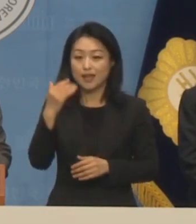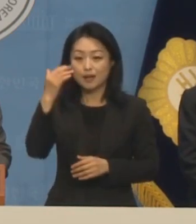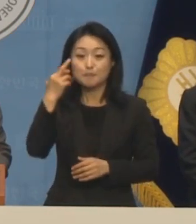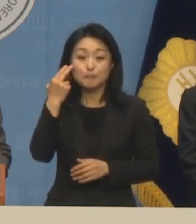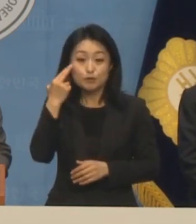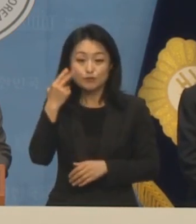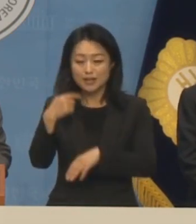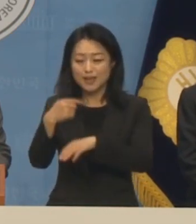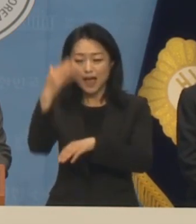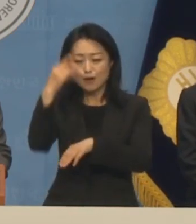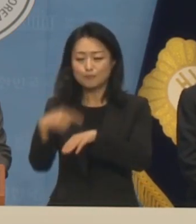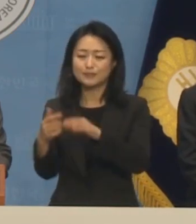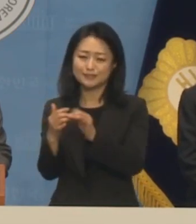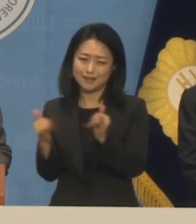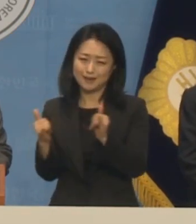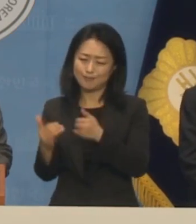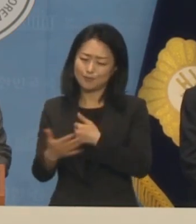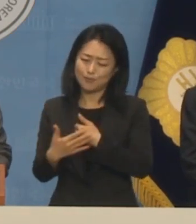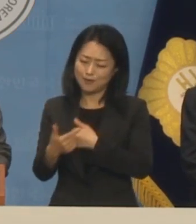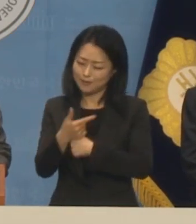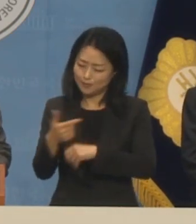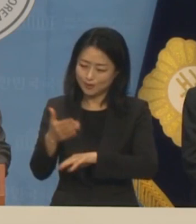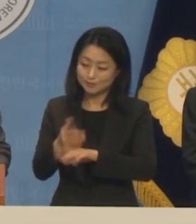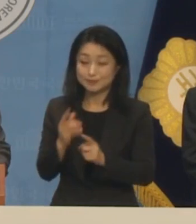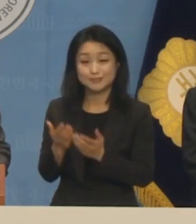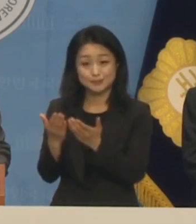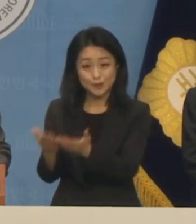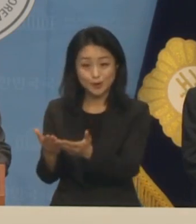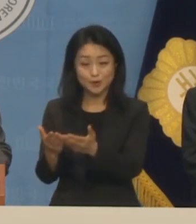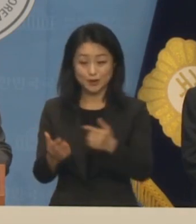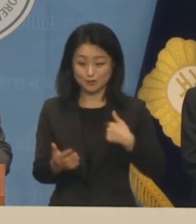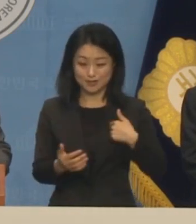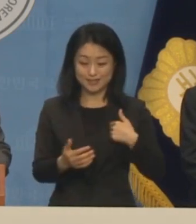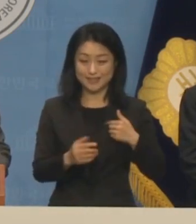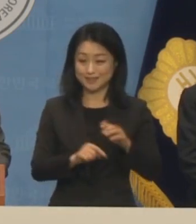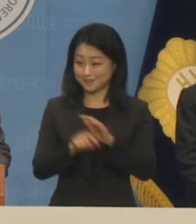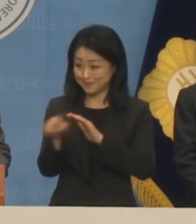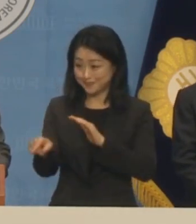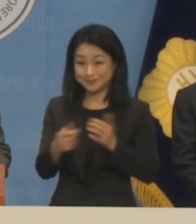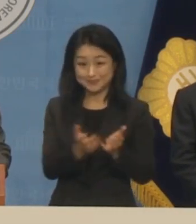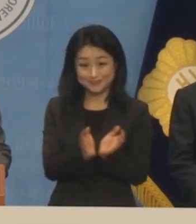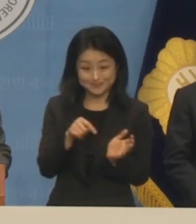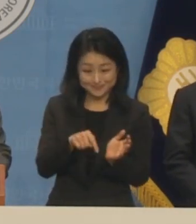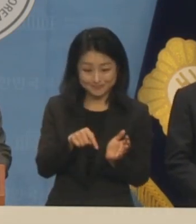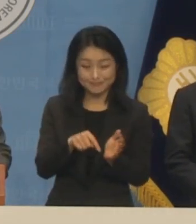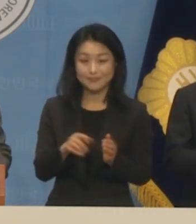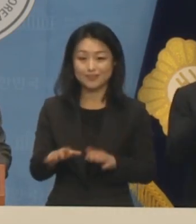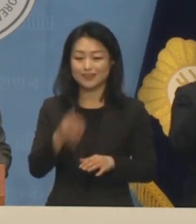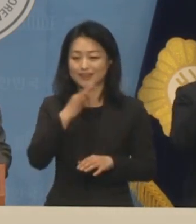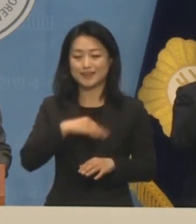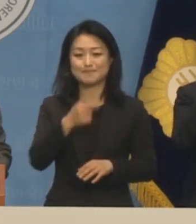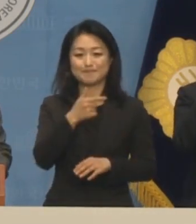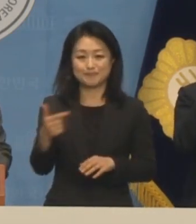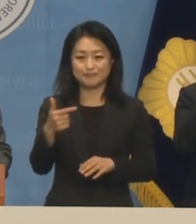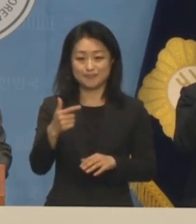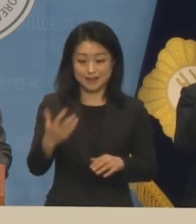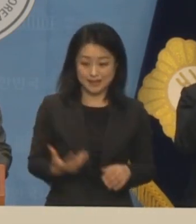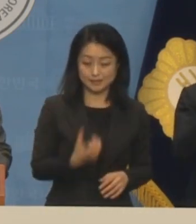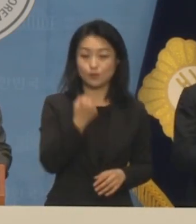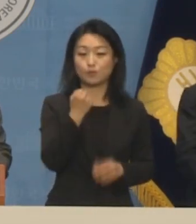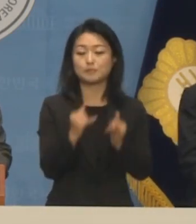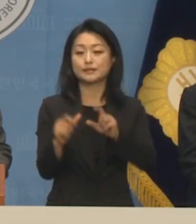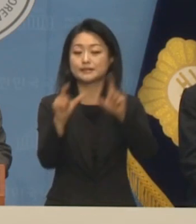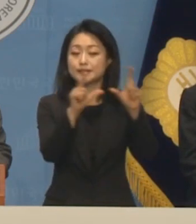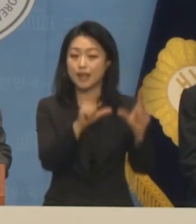노고에 깊은 감사를 드립니다. 우리 방미 외교단은 이번 성과를 발판으로 삼아